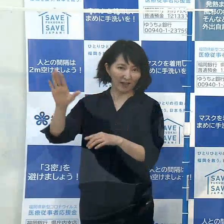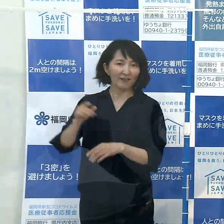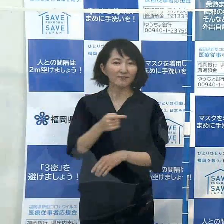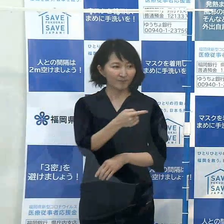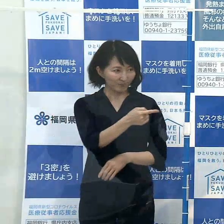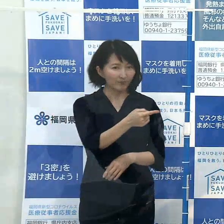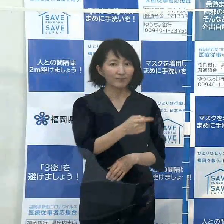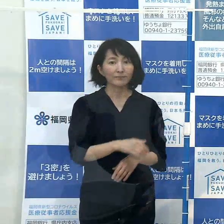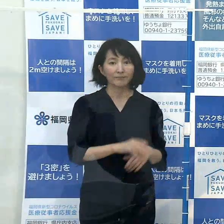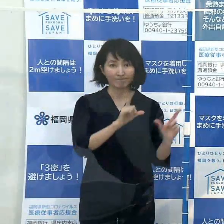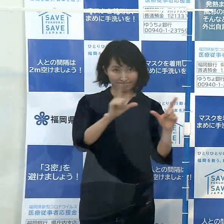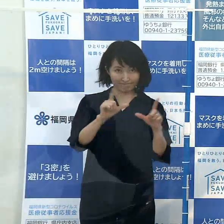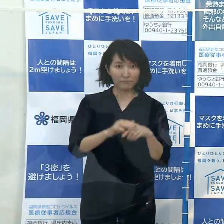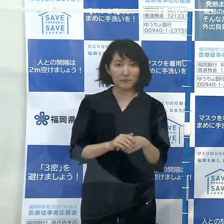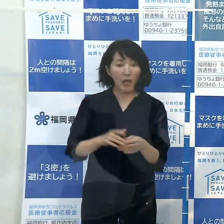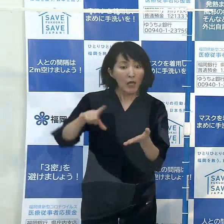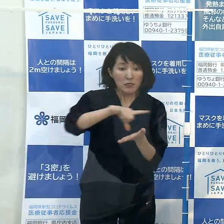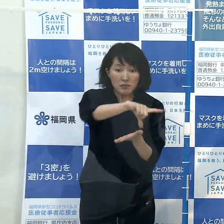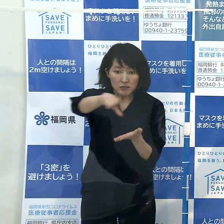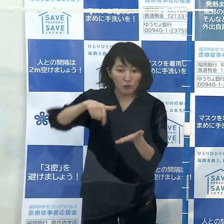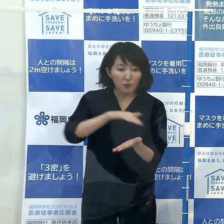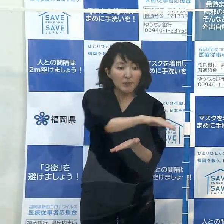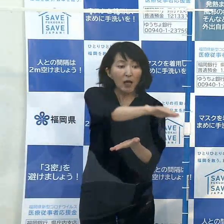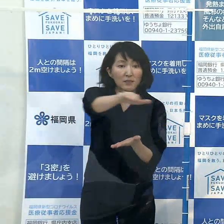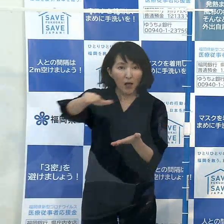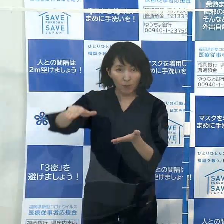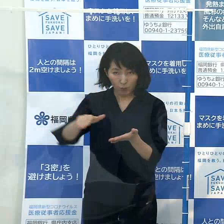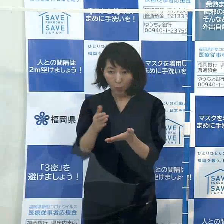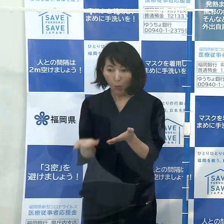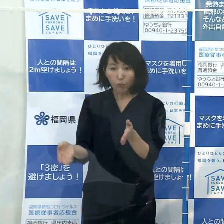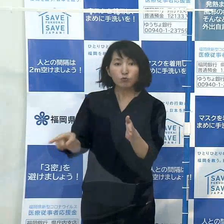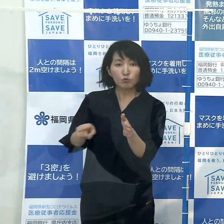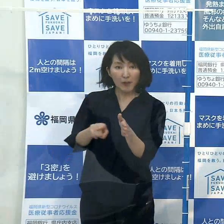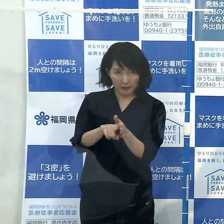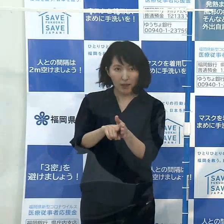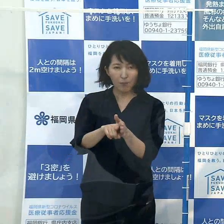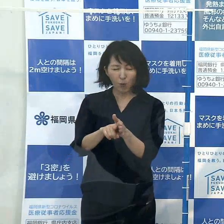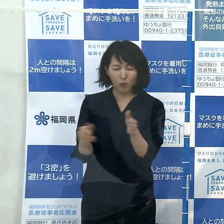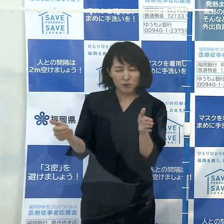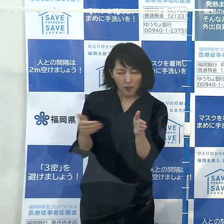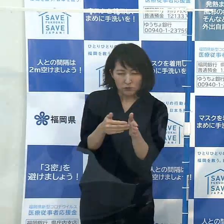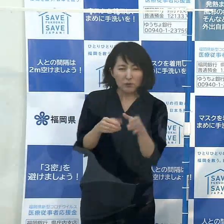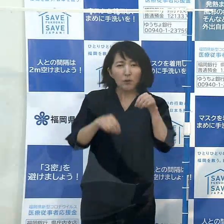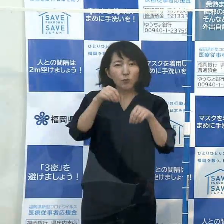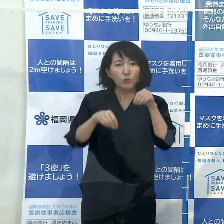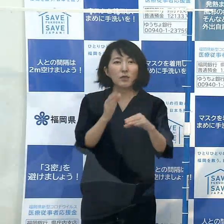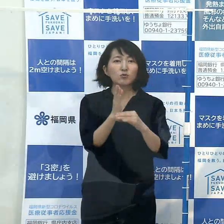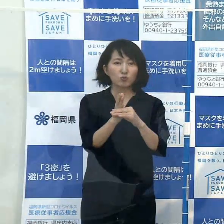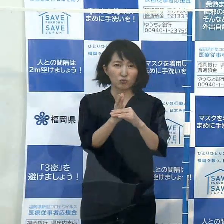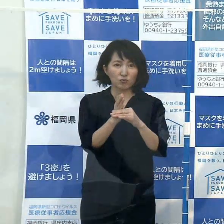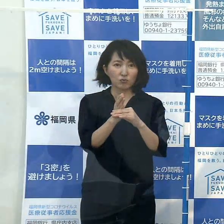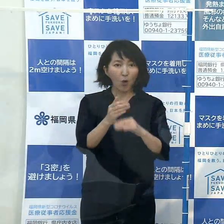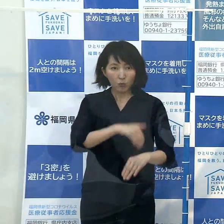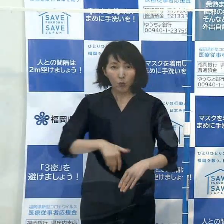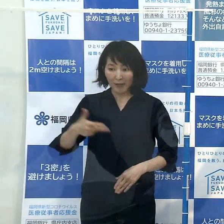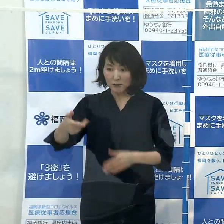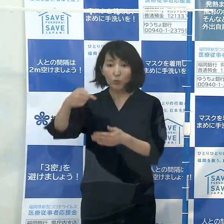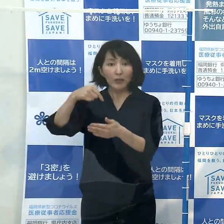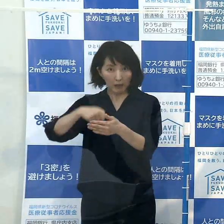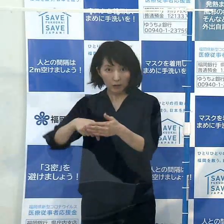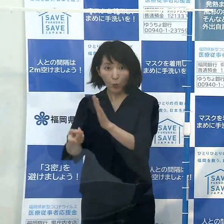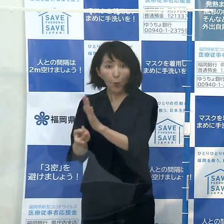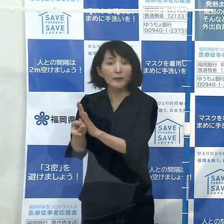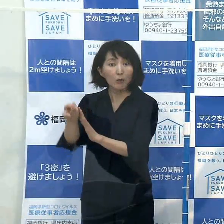今地域の皆さんも含めてね、最終的な調整をしている。ですから福岡市内で民間の療養施設